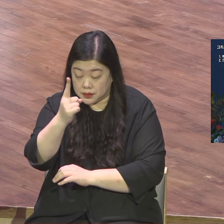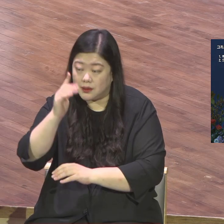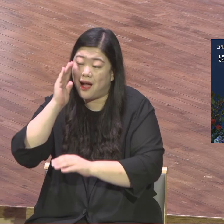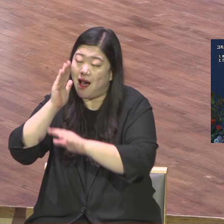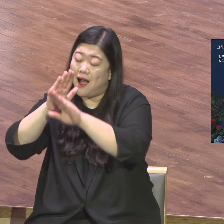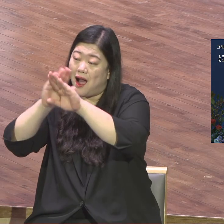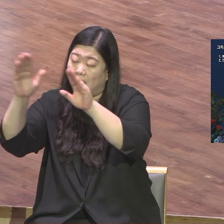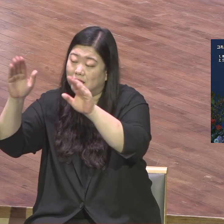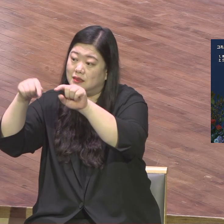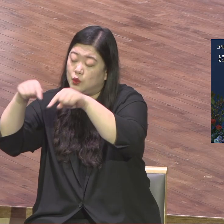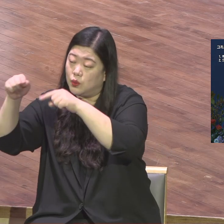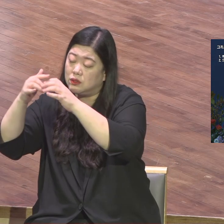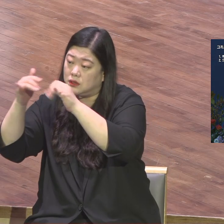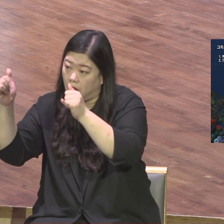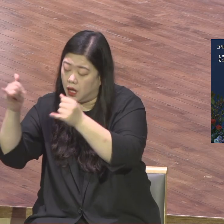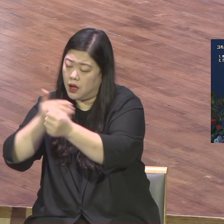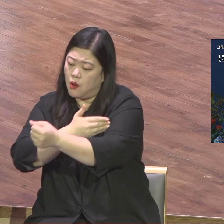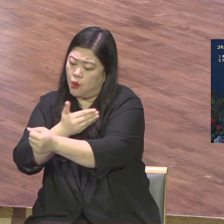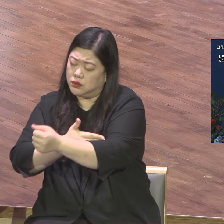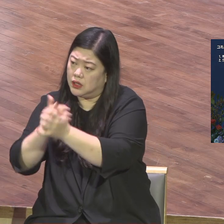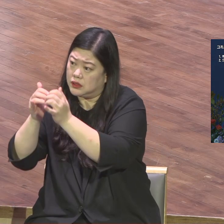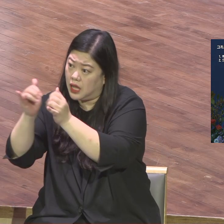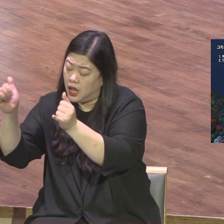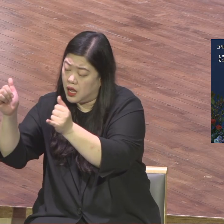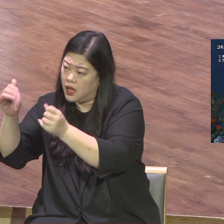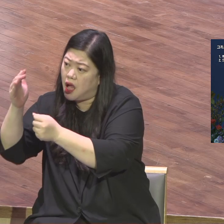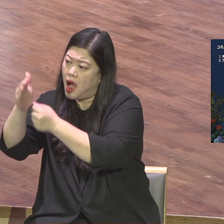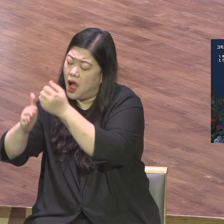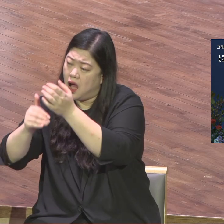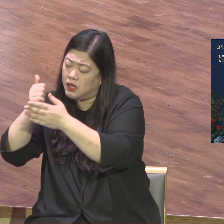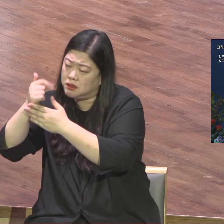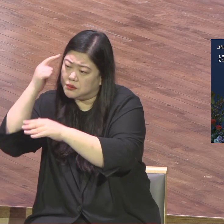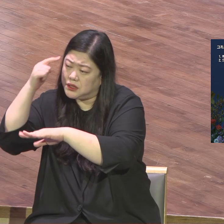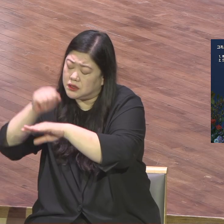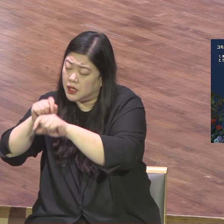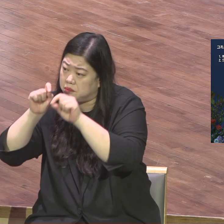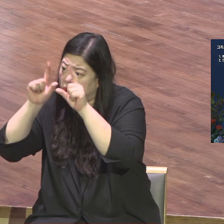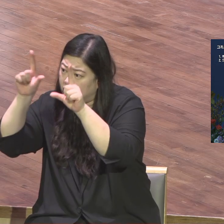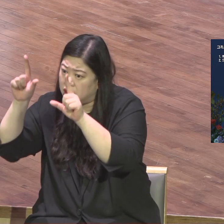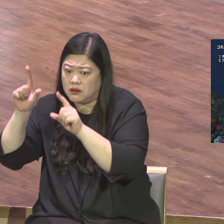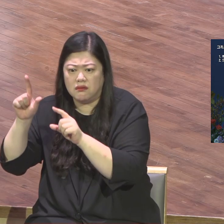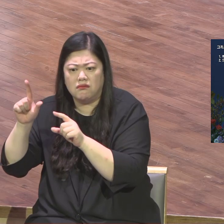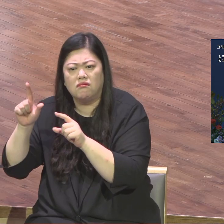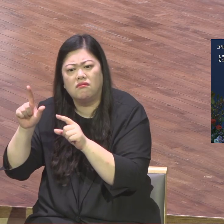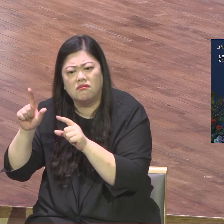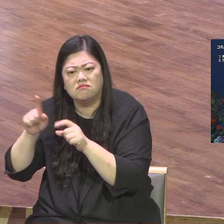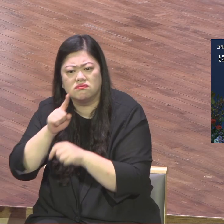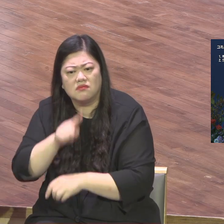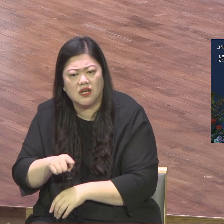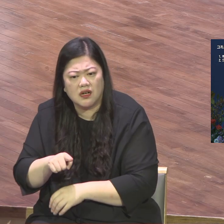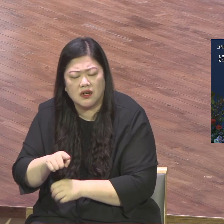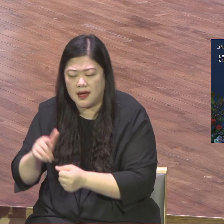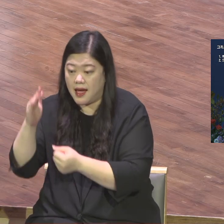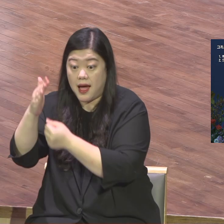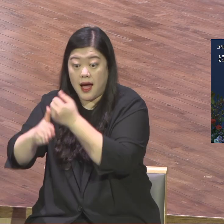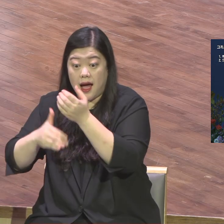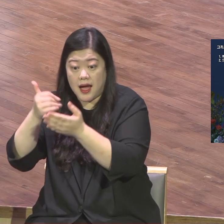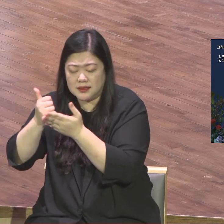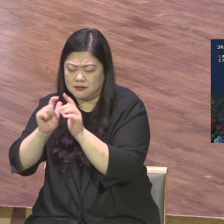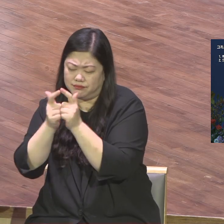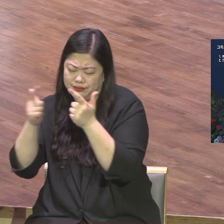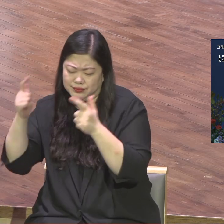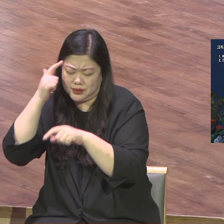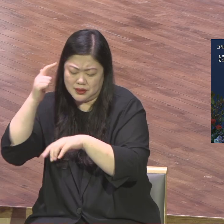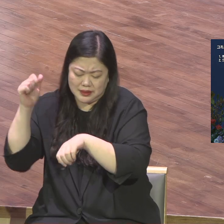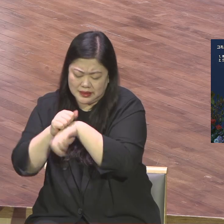통치자들과 권세자들에게 하나님의 각종 지혜를 알게 하시는 것이다. 하나님의 모든 지혜를 알게